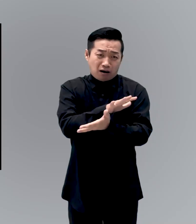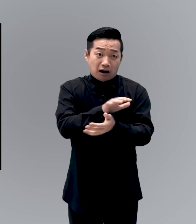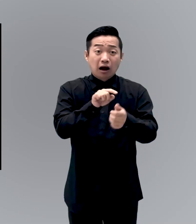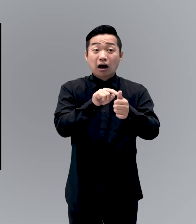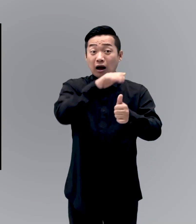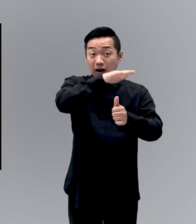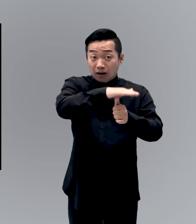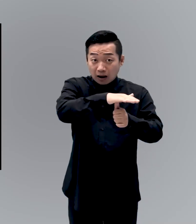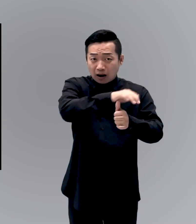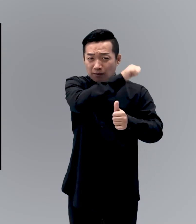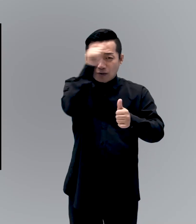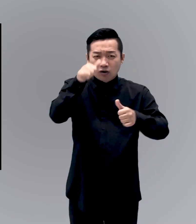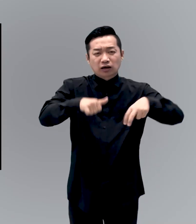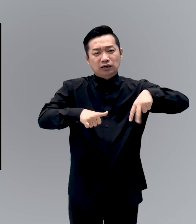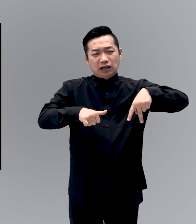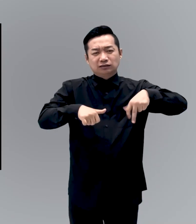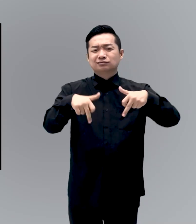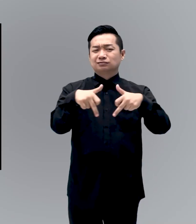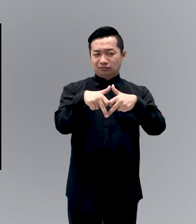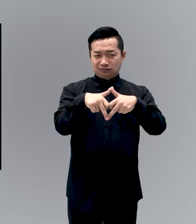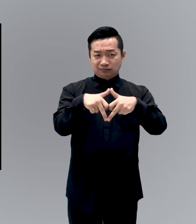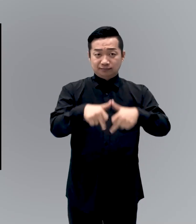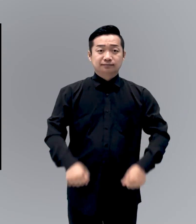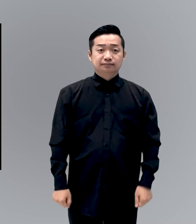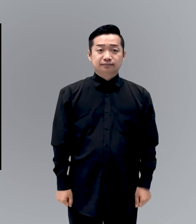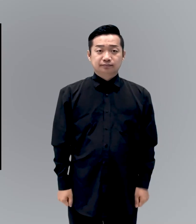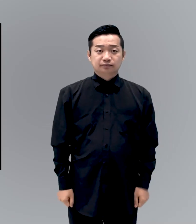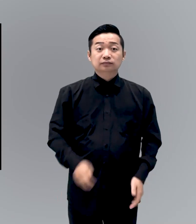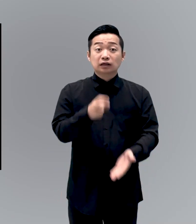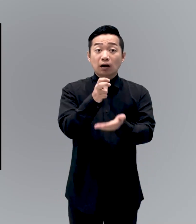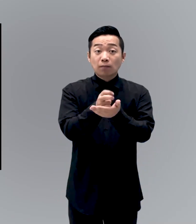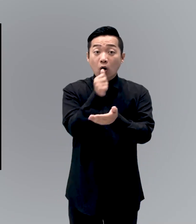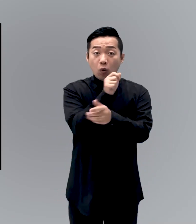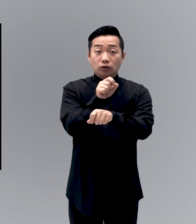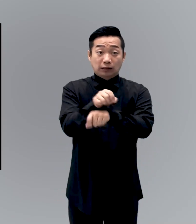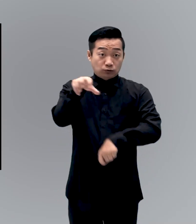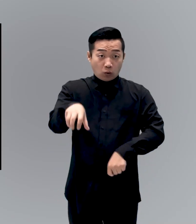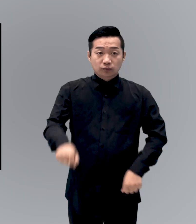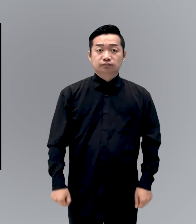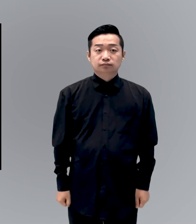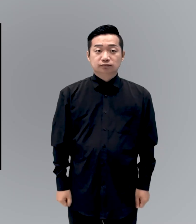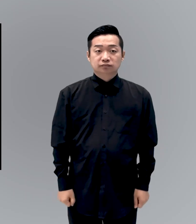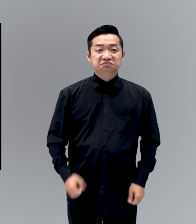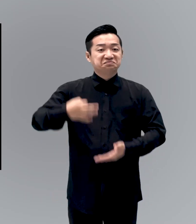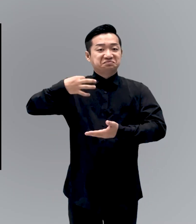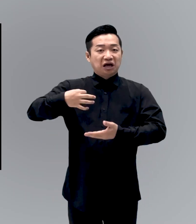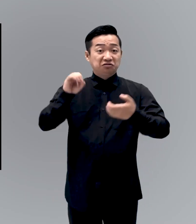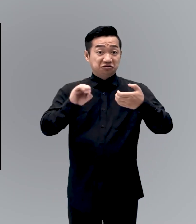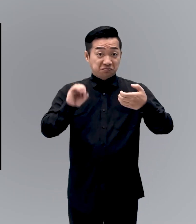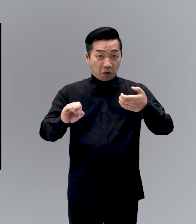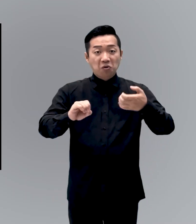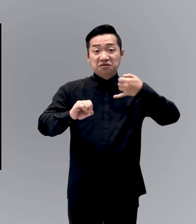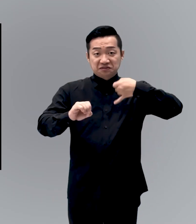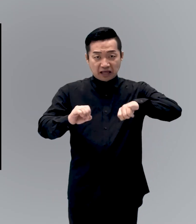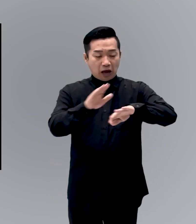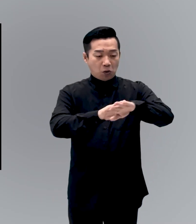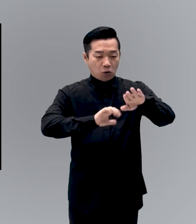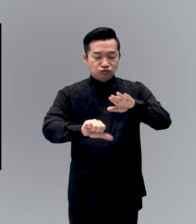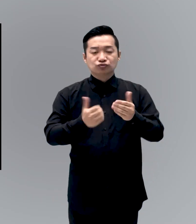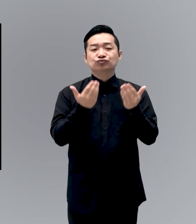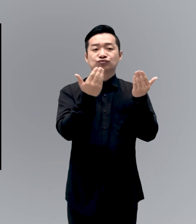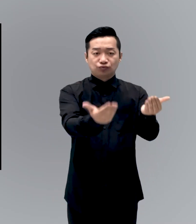연애에 철벽을 치는 뇌과학자, 또 190cm가 넘는 커다란 덩치만큼이나 순정을 간직하고